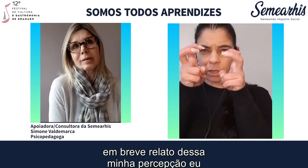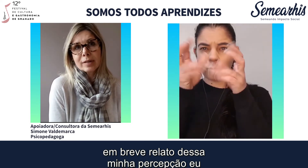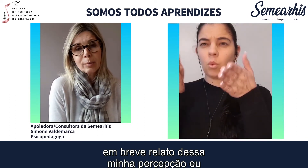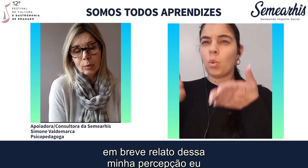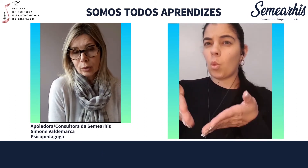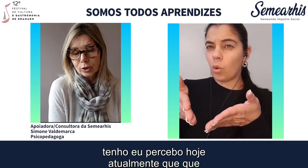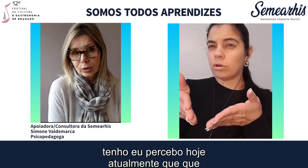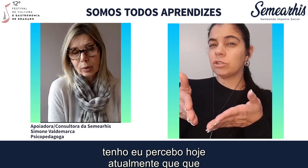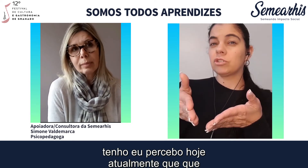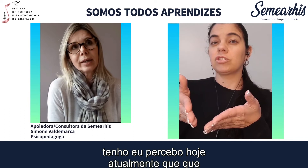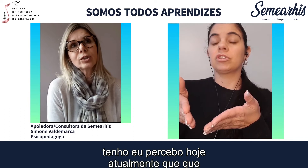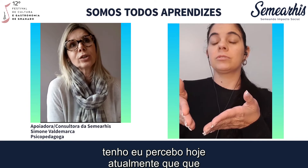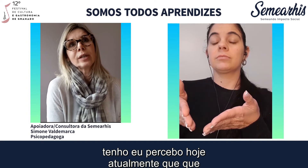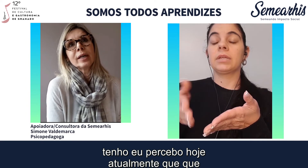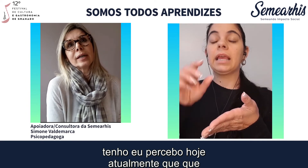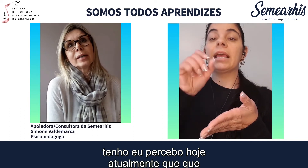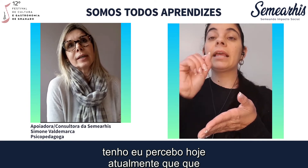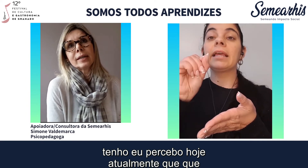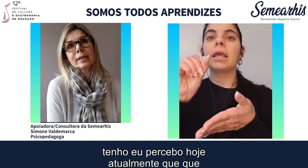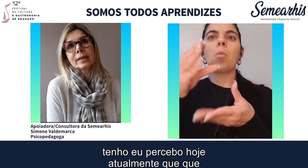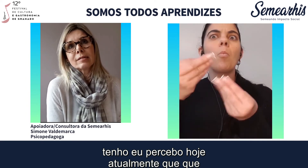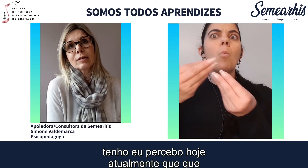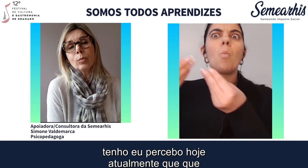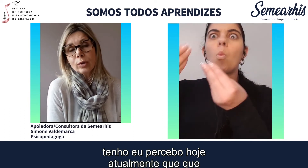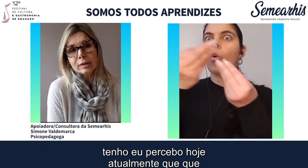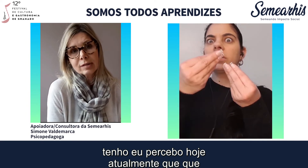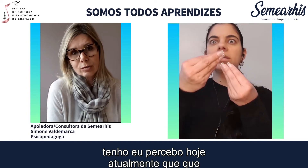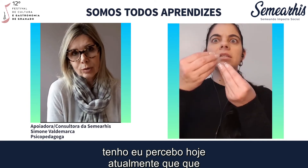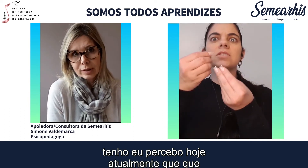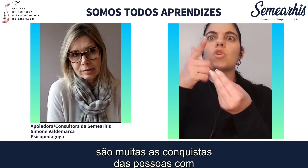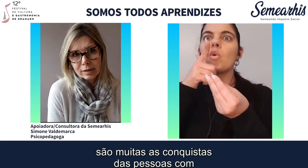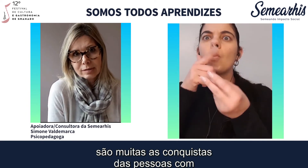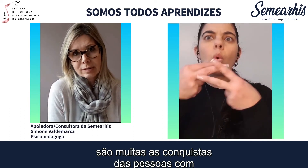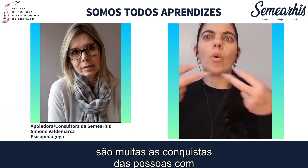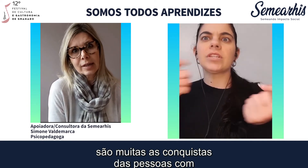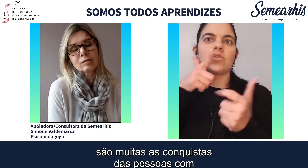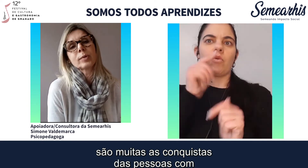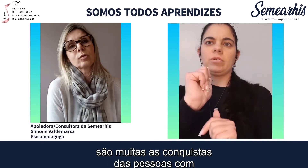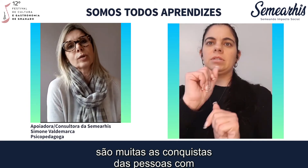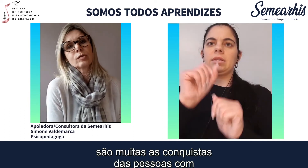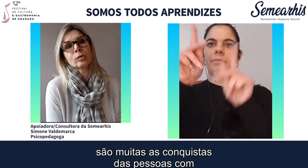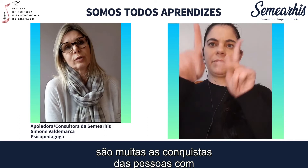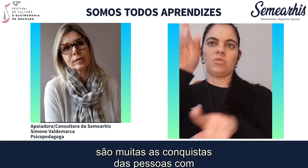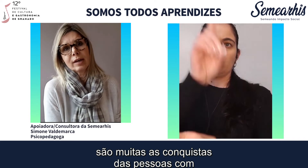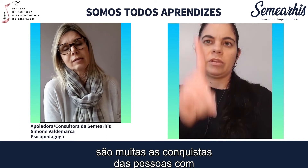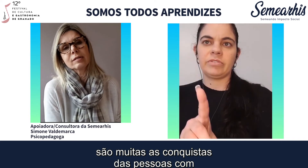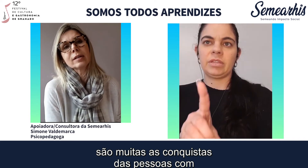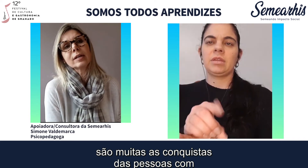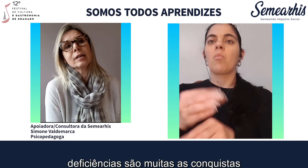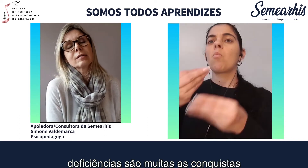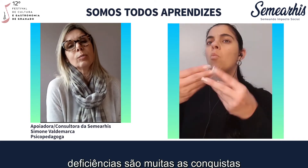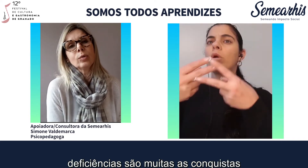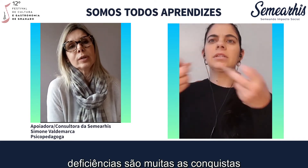Eu percebo hoje, atualmente, que são muitas as conquistas das pessoas com